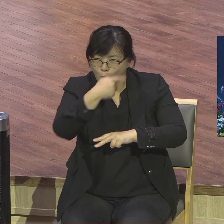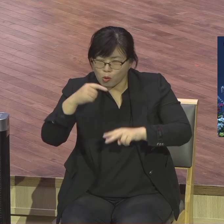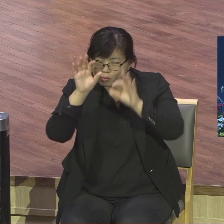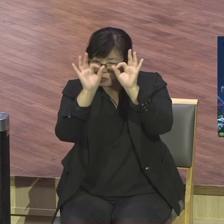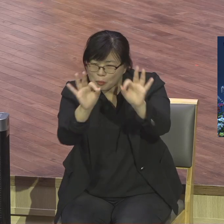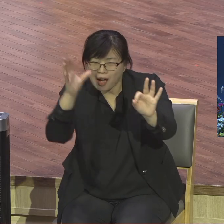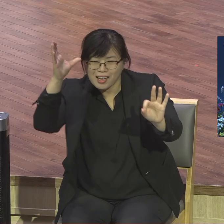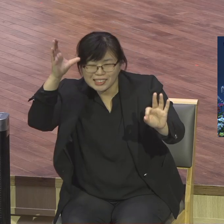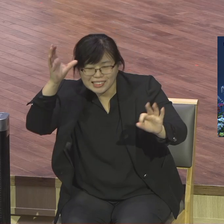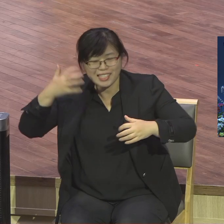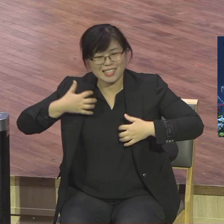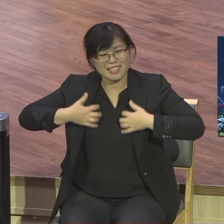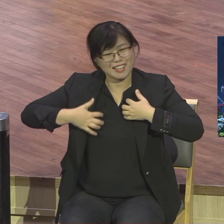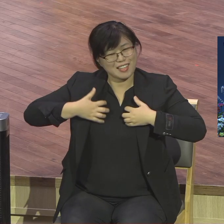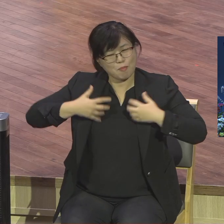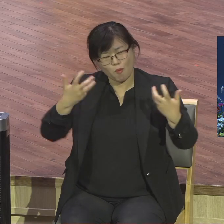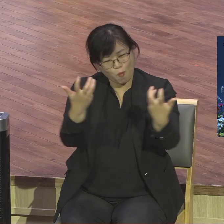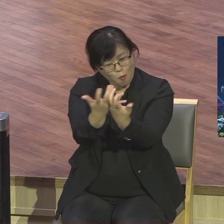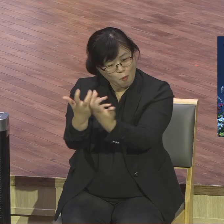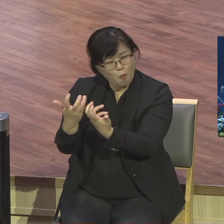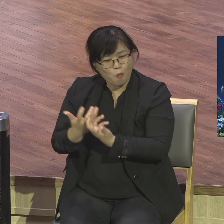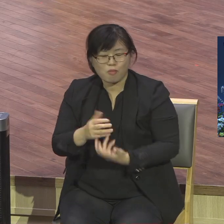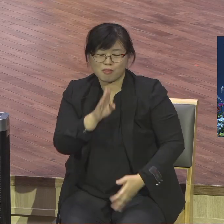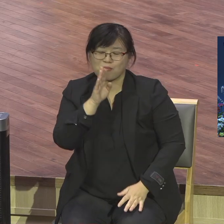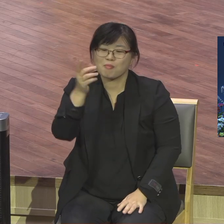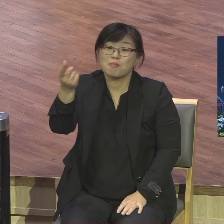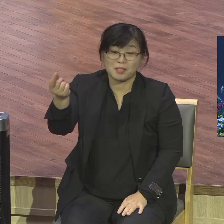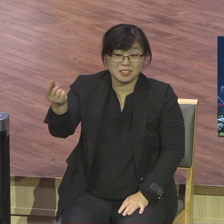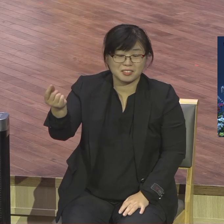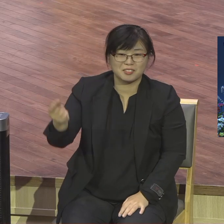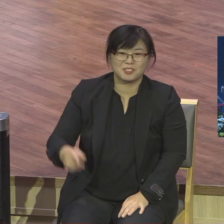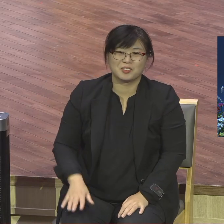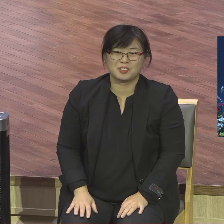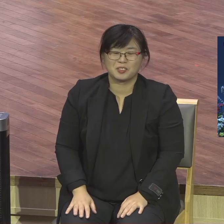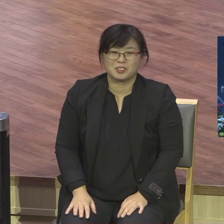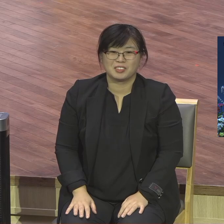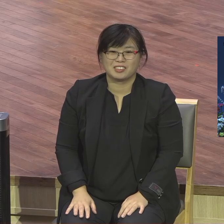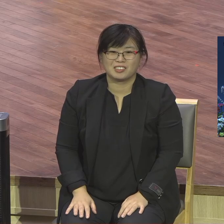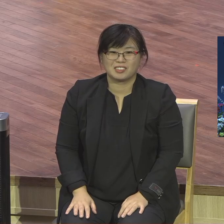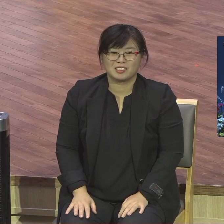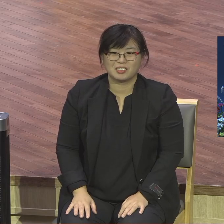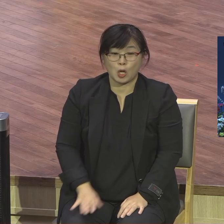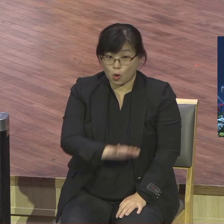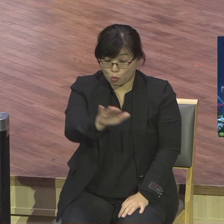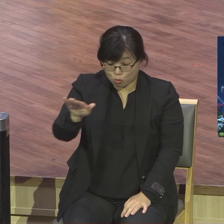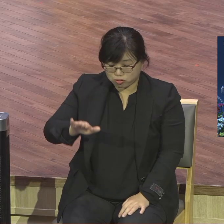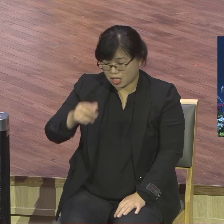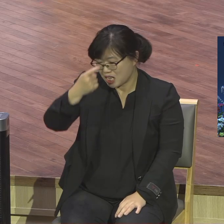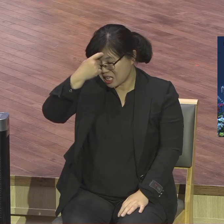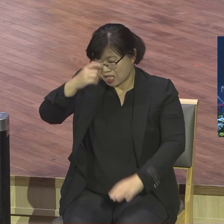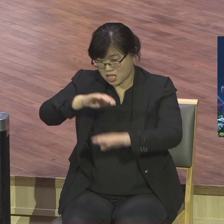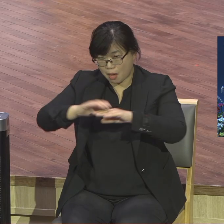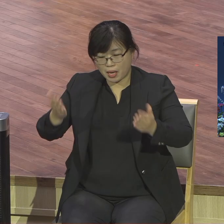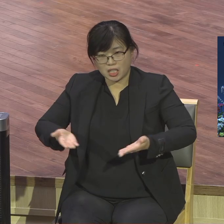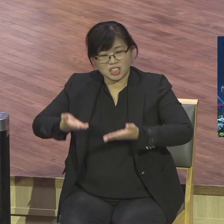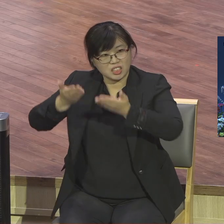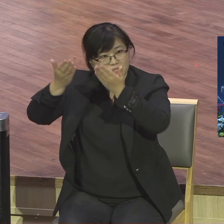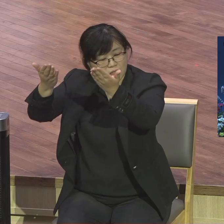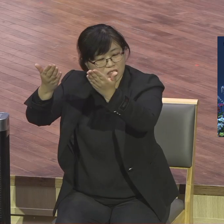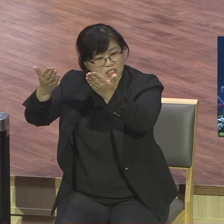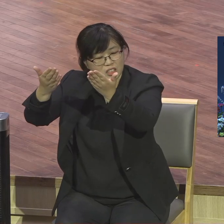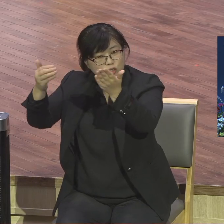우리가 예배 끝나고 나면 그렇게 다 식사하지 마라 하라니까 못하지만은 웃기는 거예요 이것도 식당마다 꽉꽉 찼는데